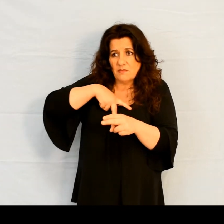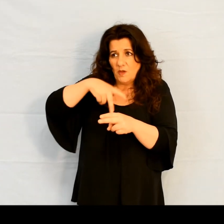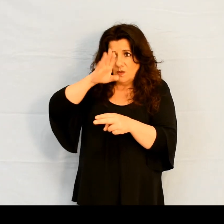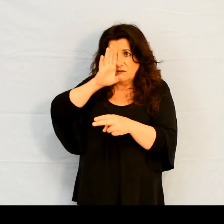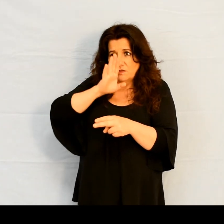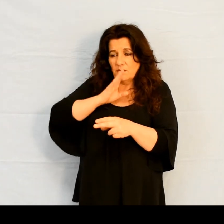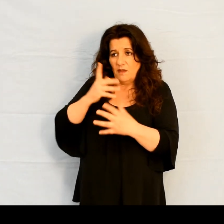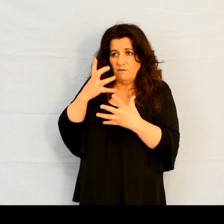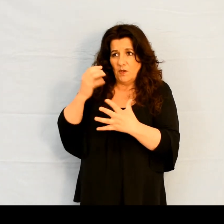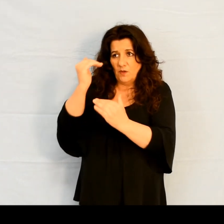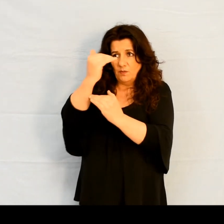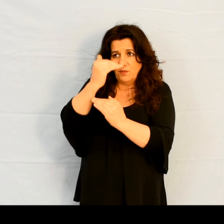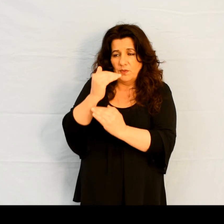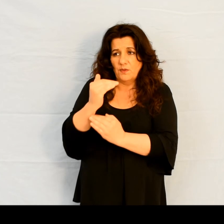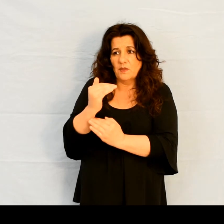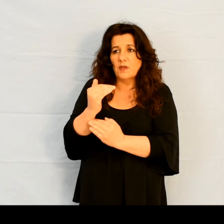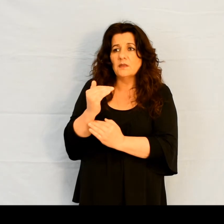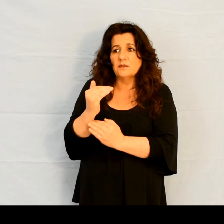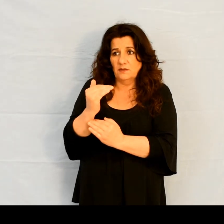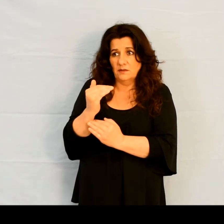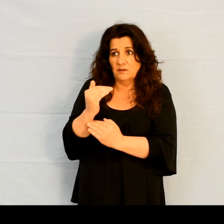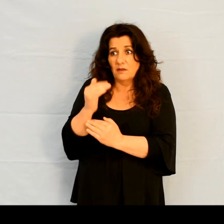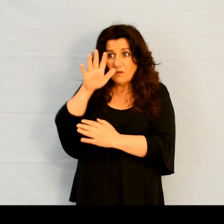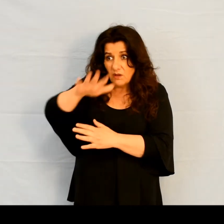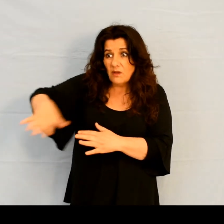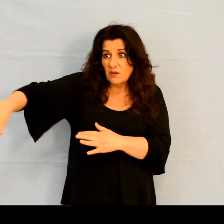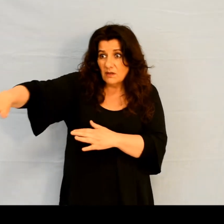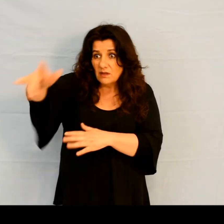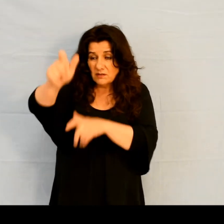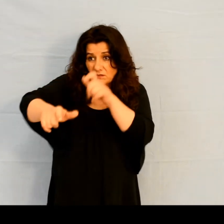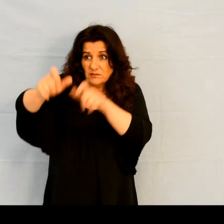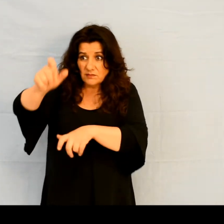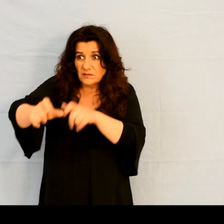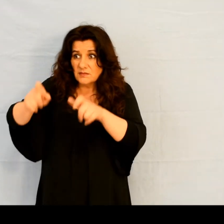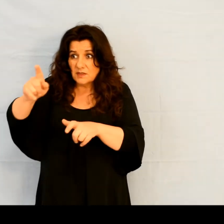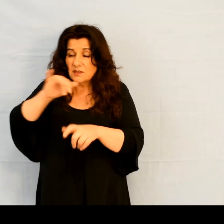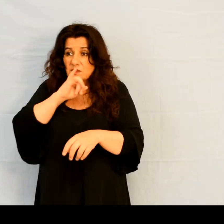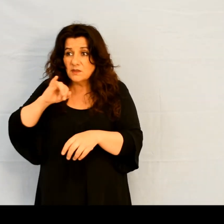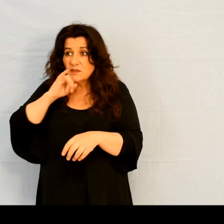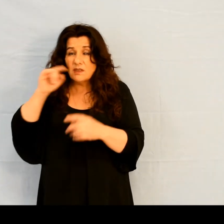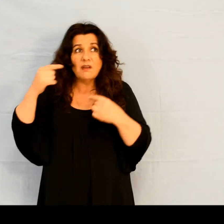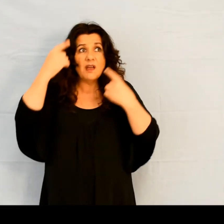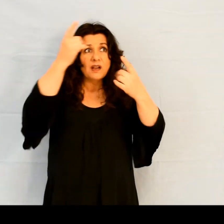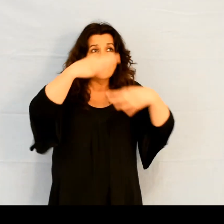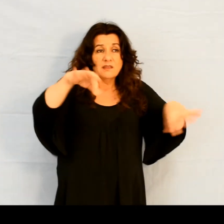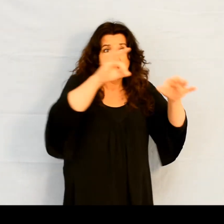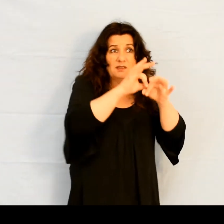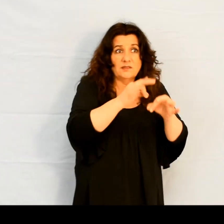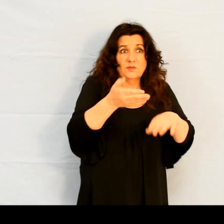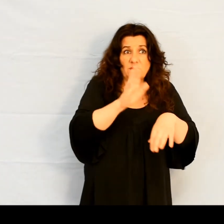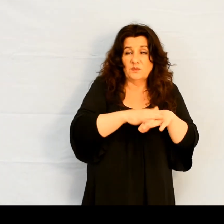que les gens d'Israël avaient profané dans les nations où ils sont allés.